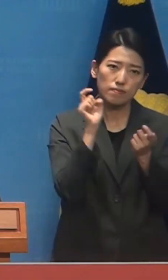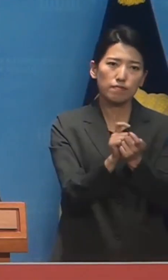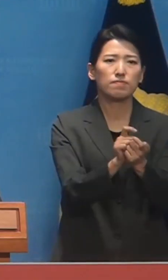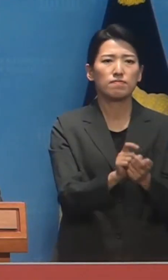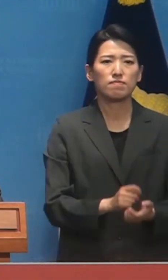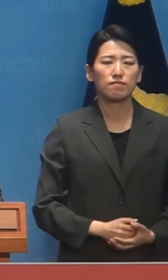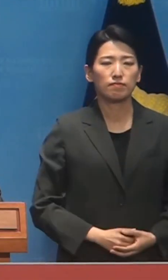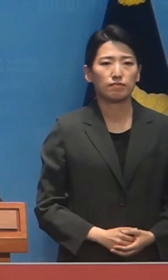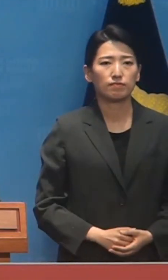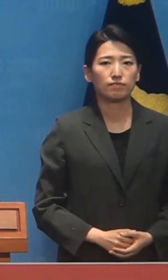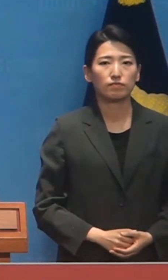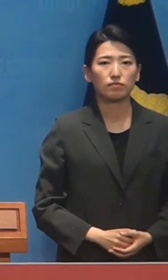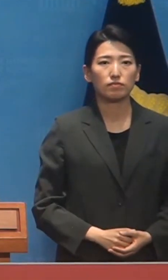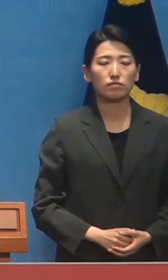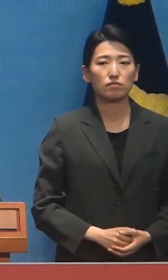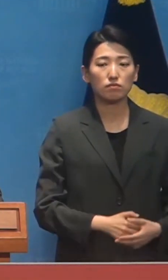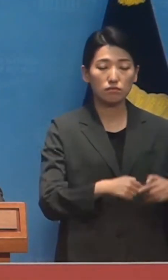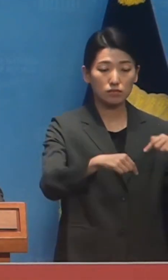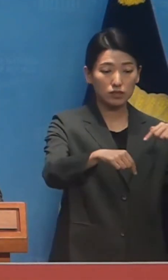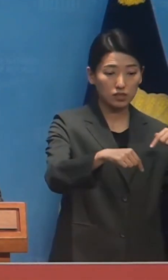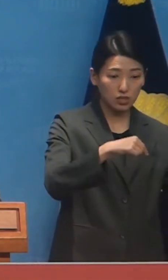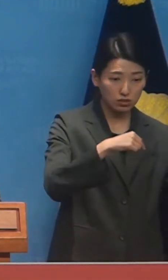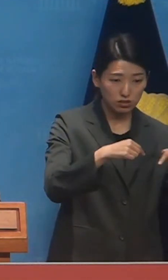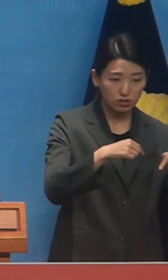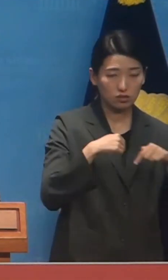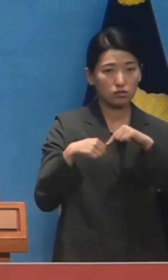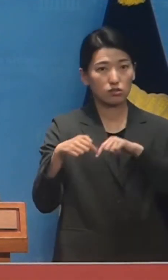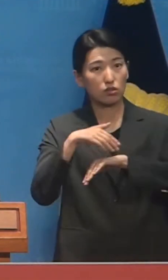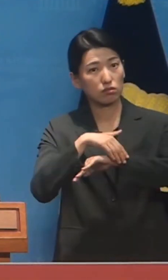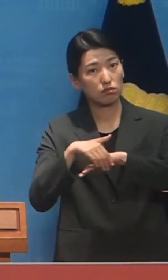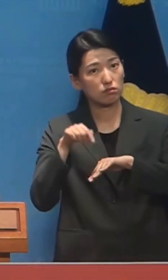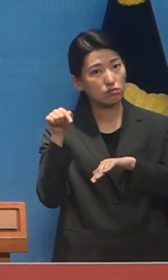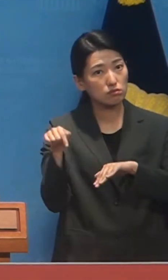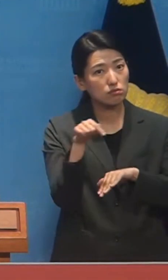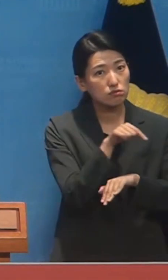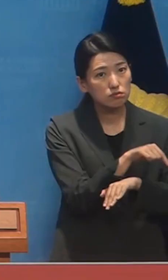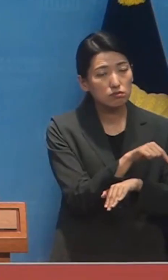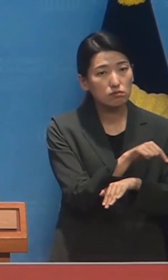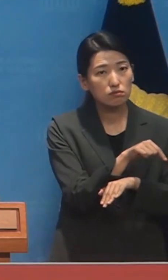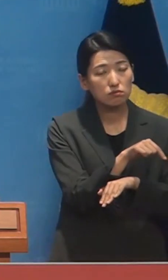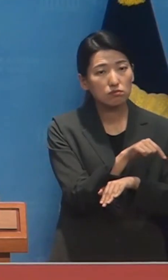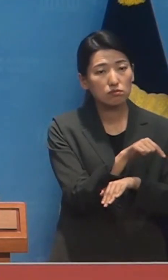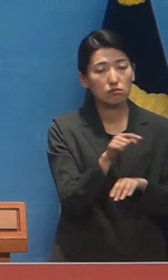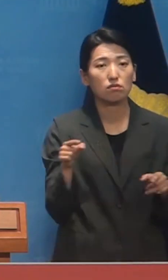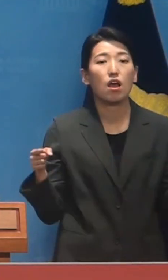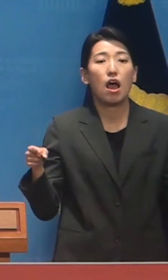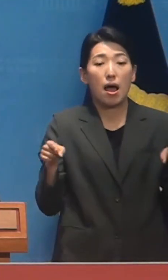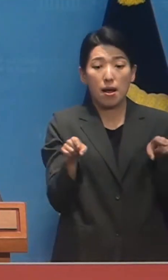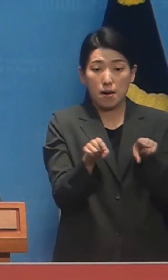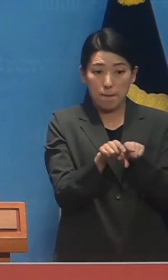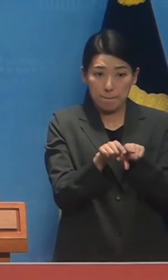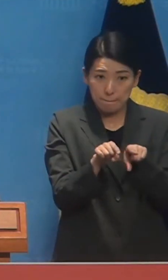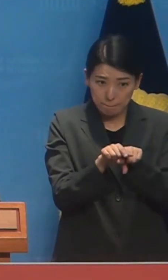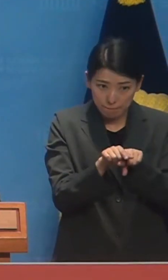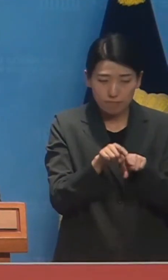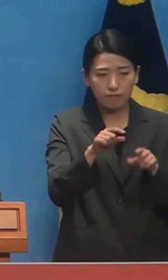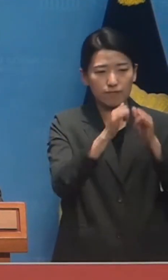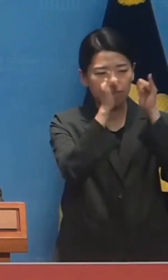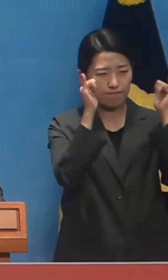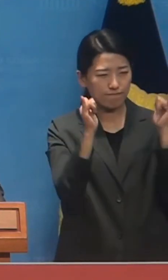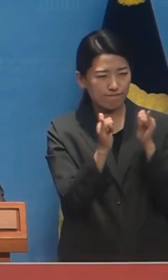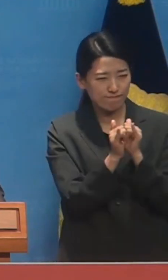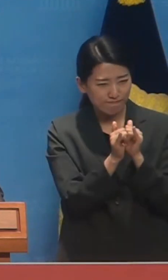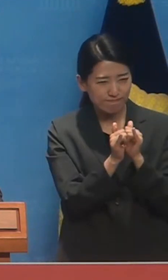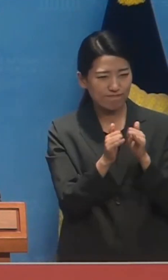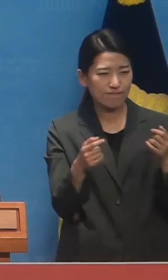있습니다. 정치와 정책은 본래 공동체의 선을 지향해야